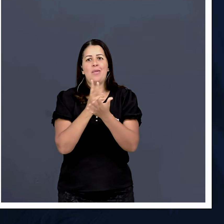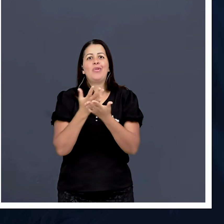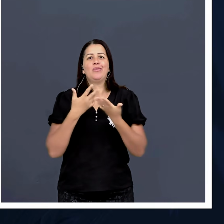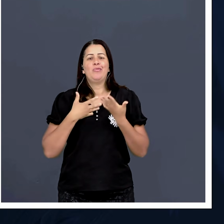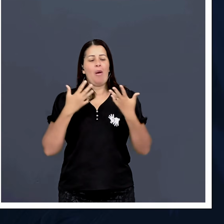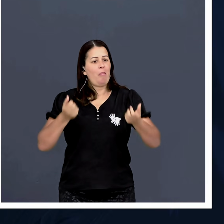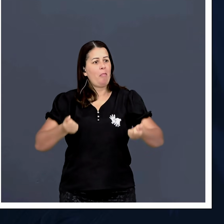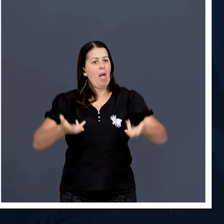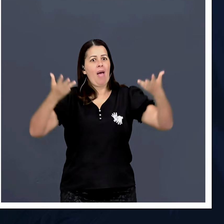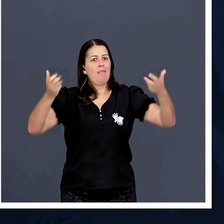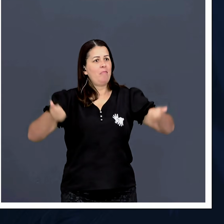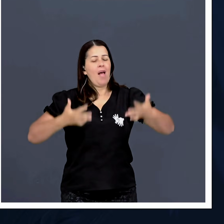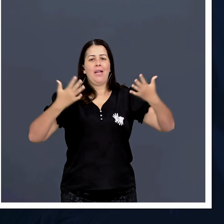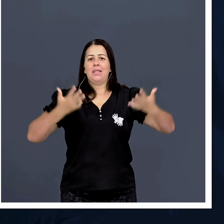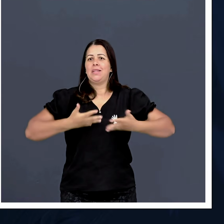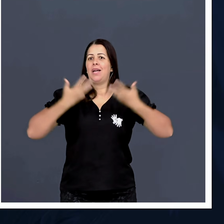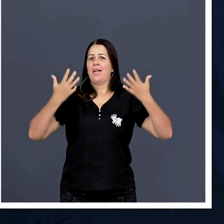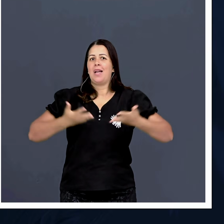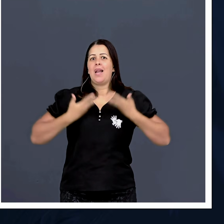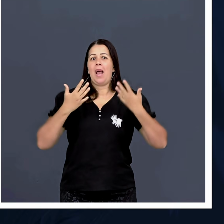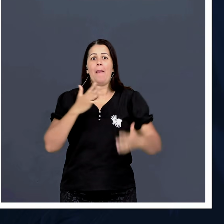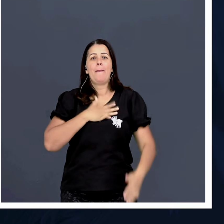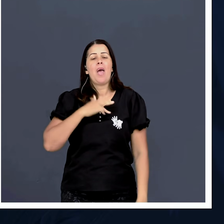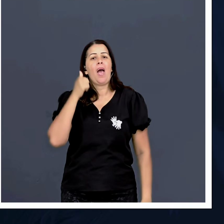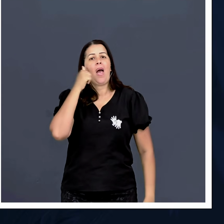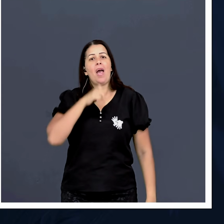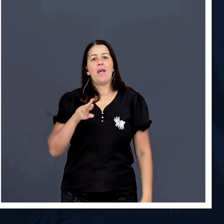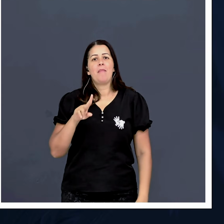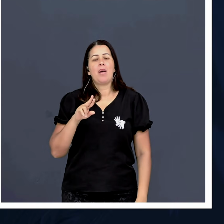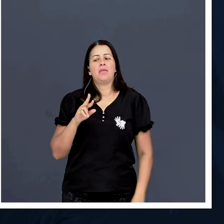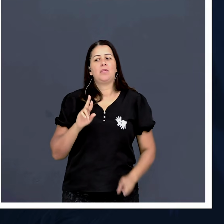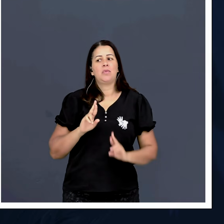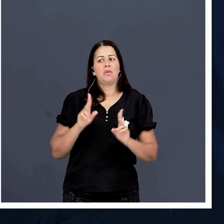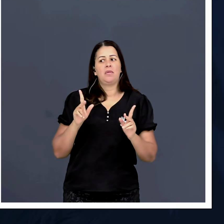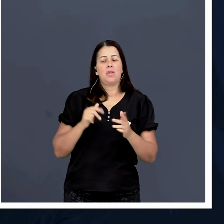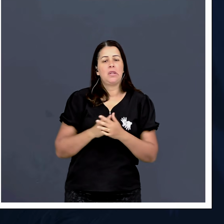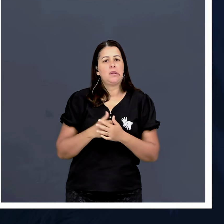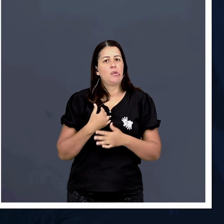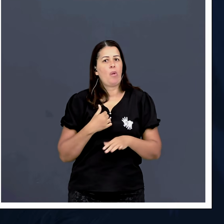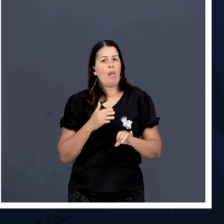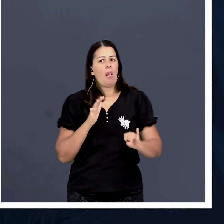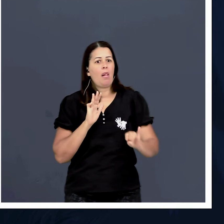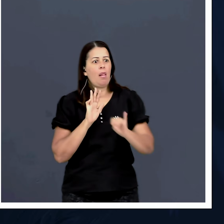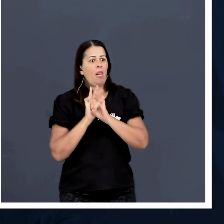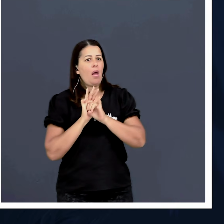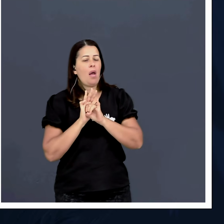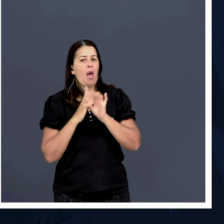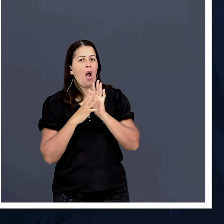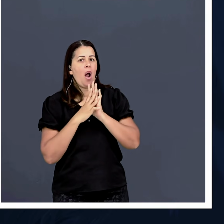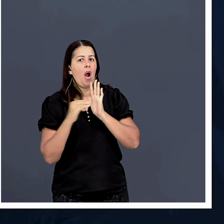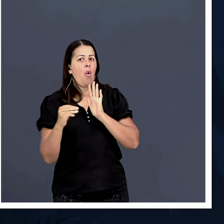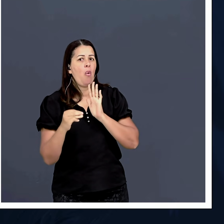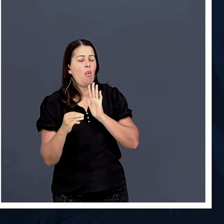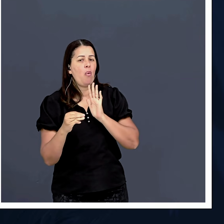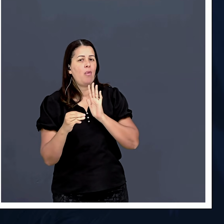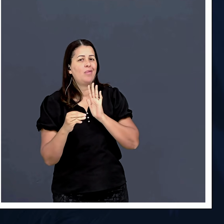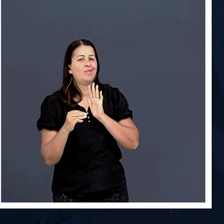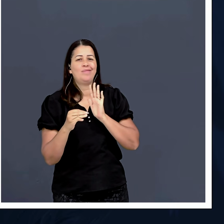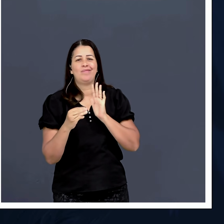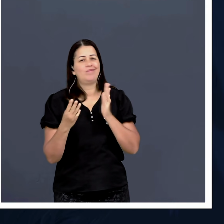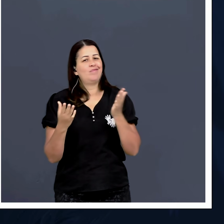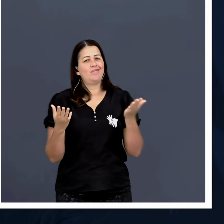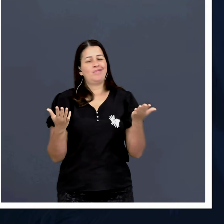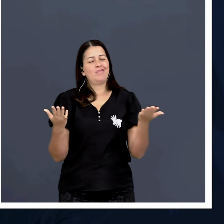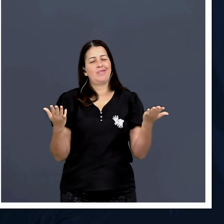sou expansiva, alegre. E a minha irmã sempre tão diferente, eu aí resolvi adotar essa identidade dela para mim. E vocês já sabem que não